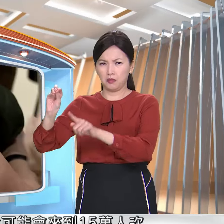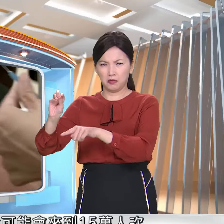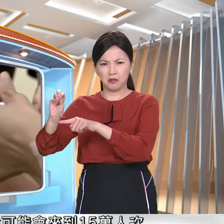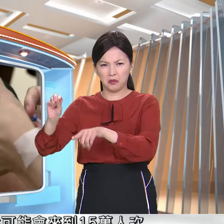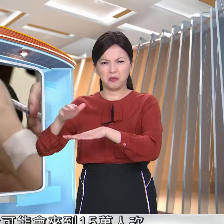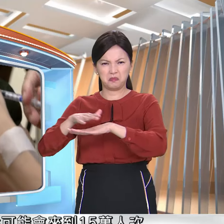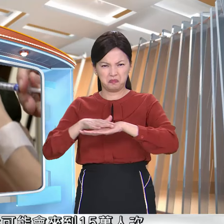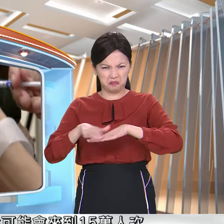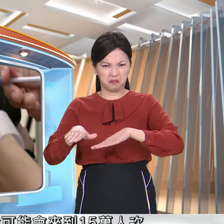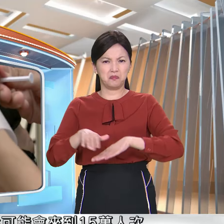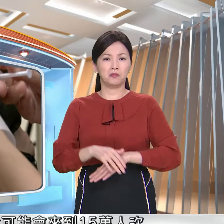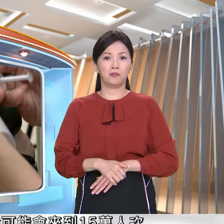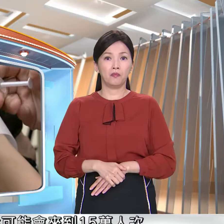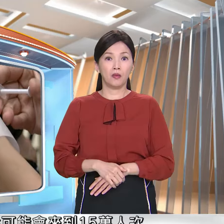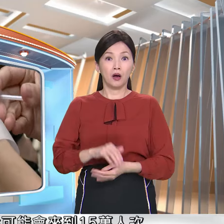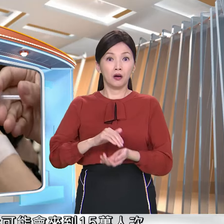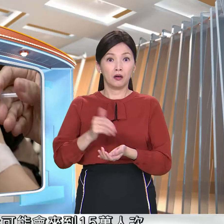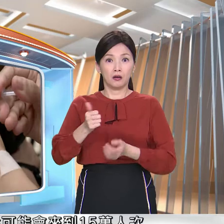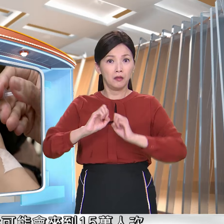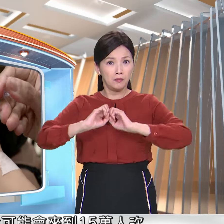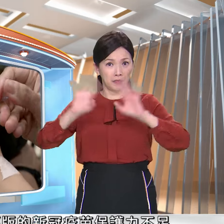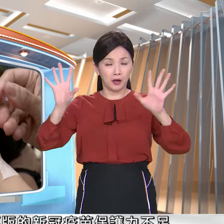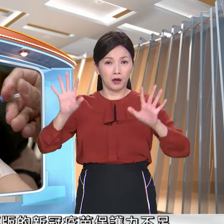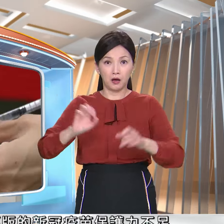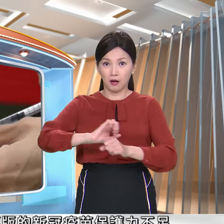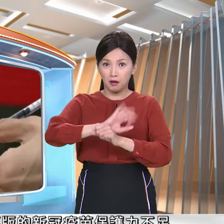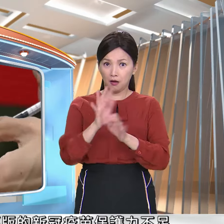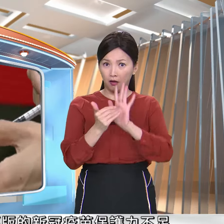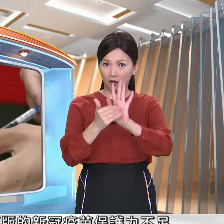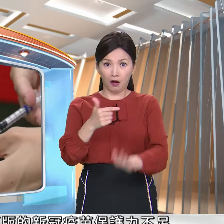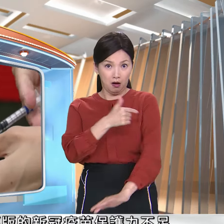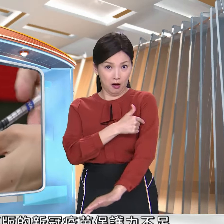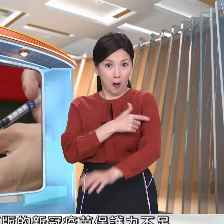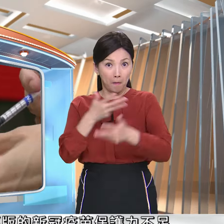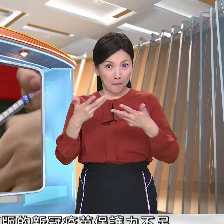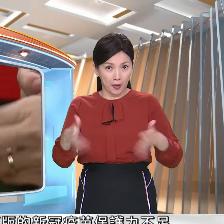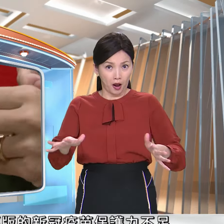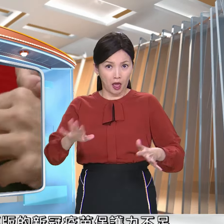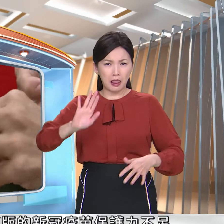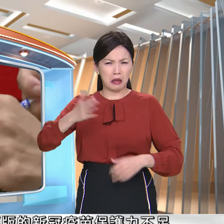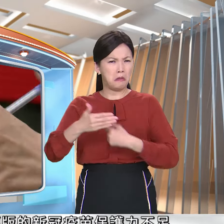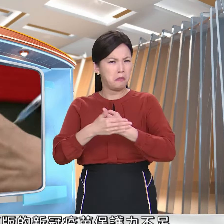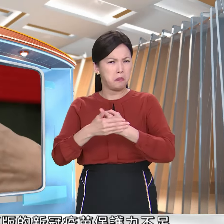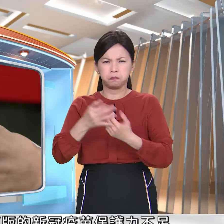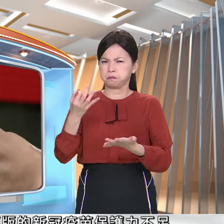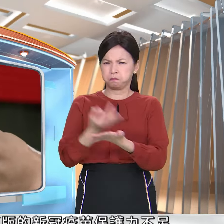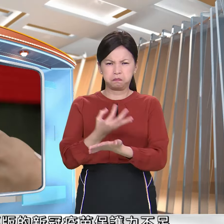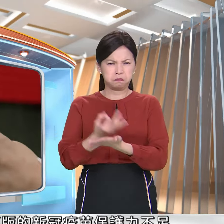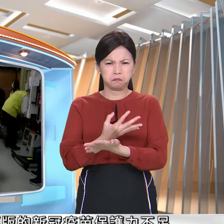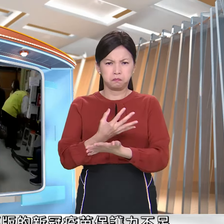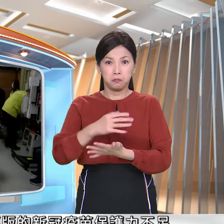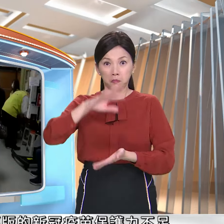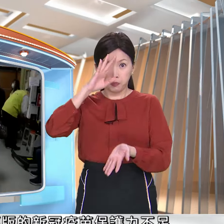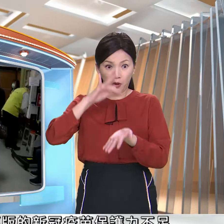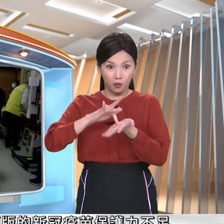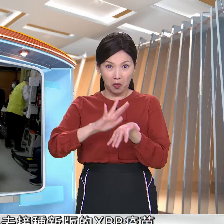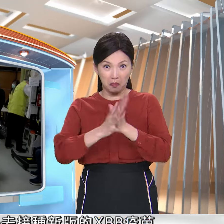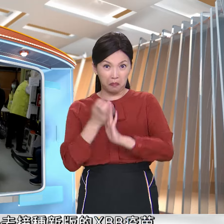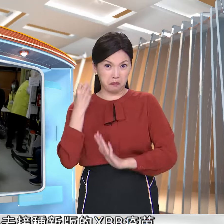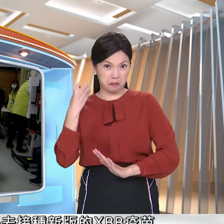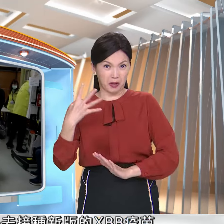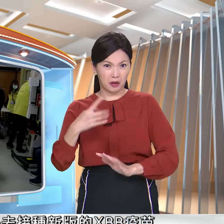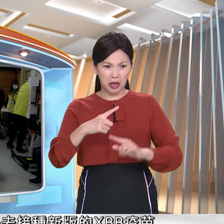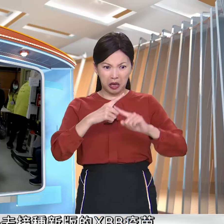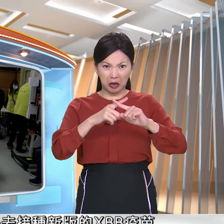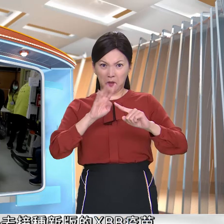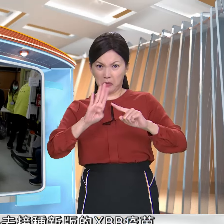来到15万人次。有医师提醒，旧版的新冠疫苗保护力不足，建议民